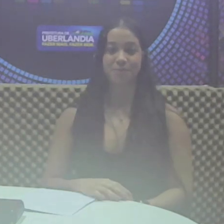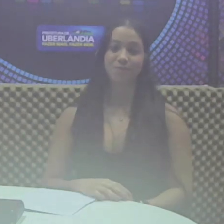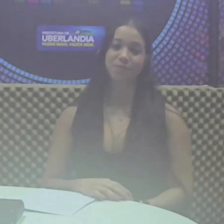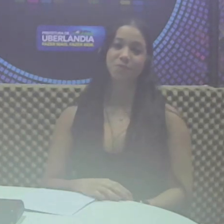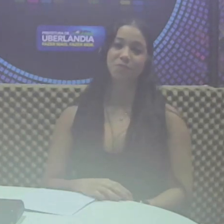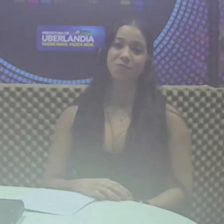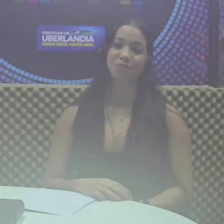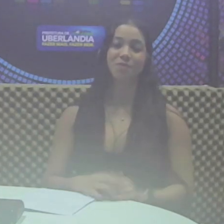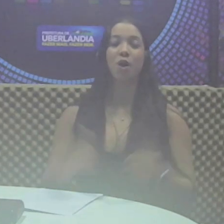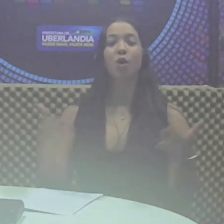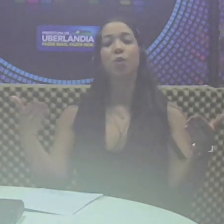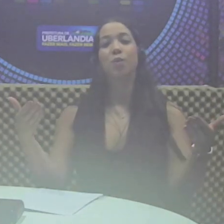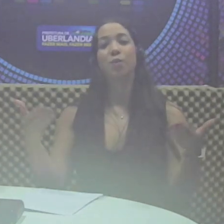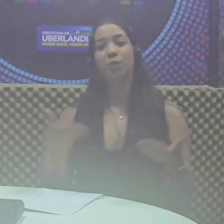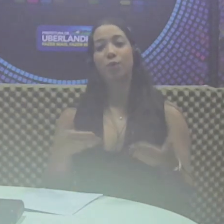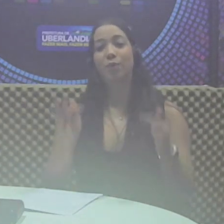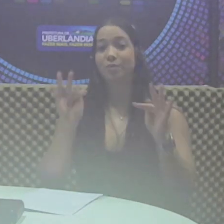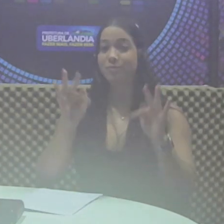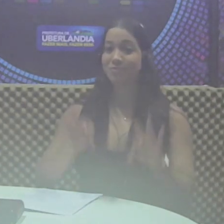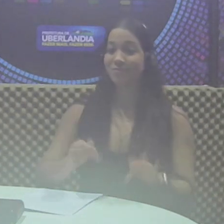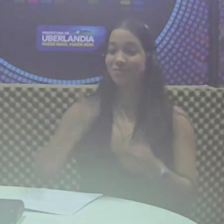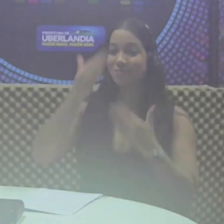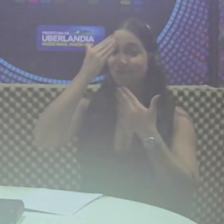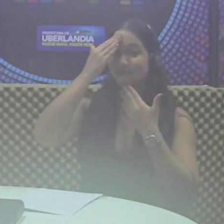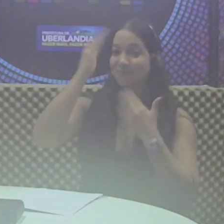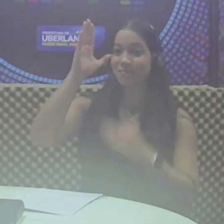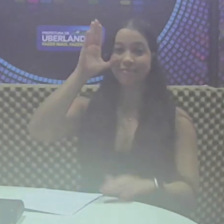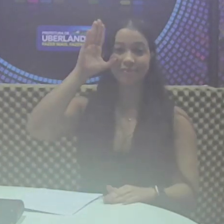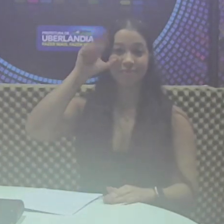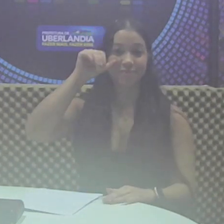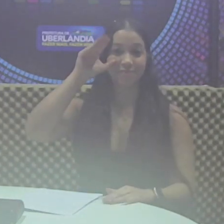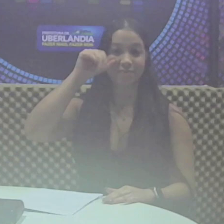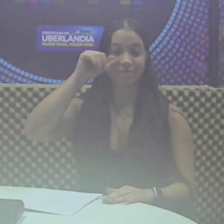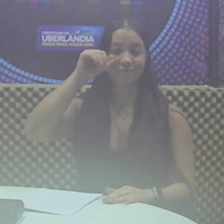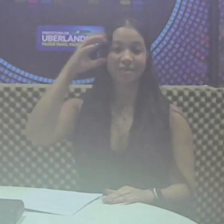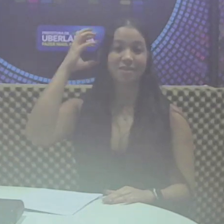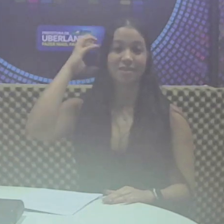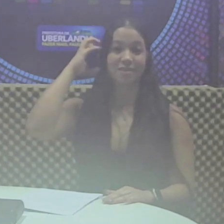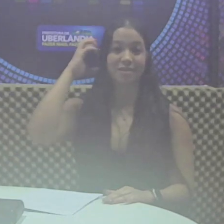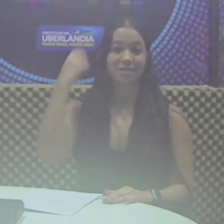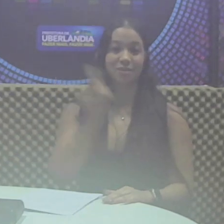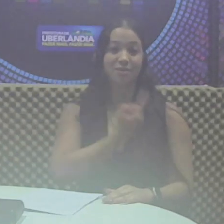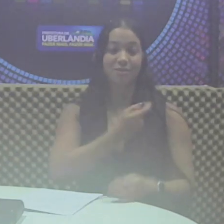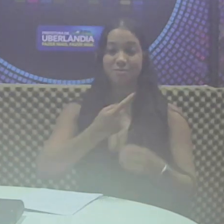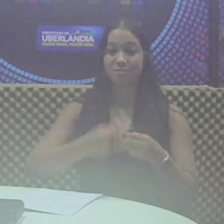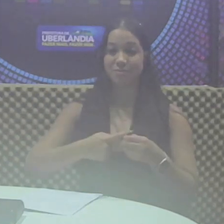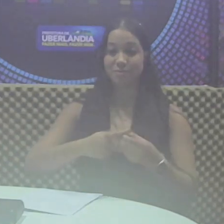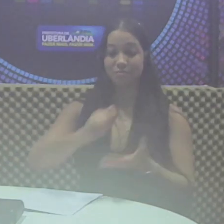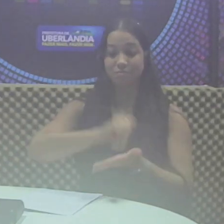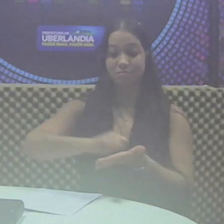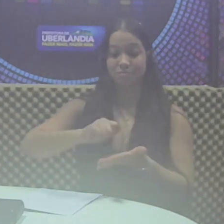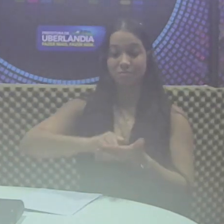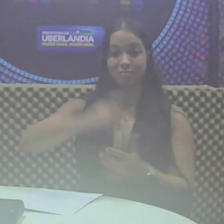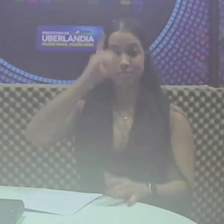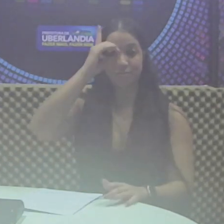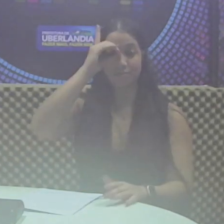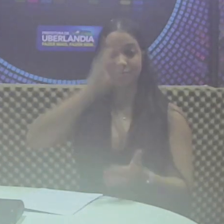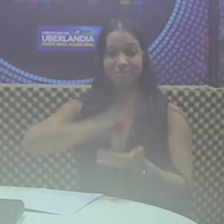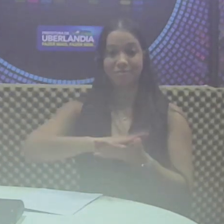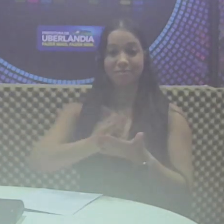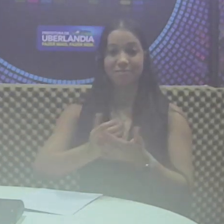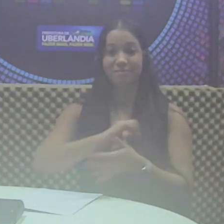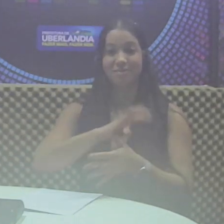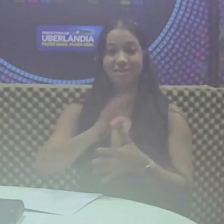A edição de hoje fica por aqui. Obrigada pela sua audiência. Edição, Daniela Aires. Tradução em